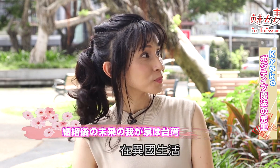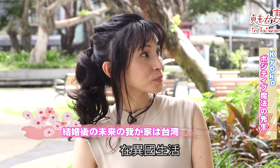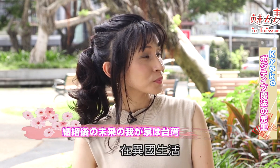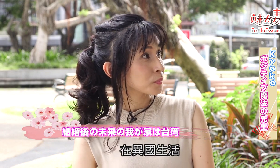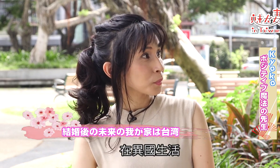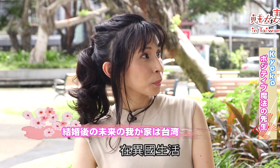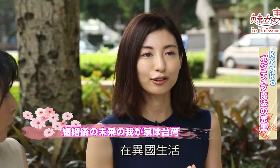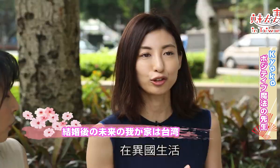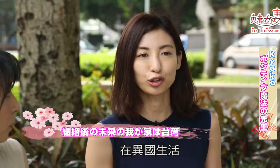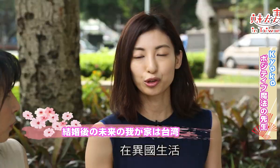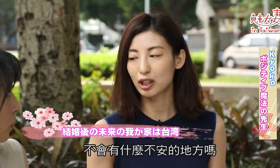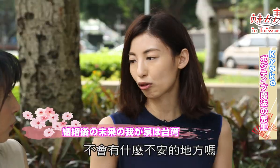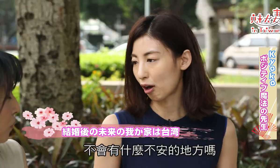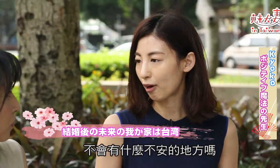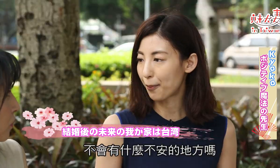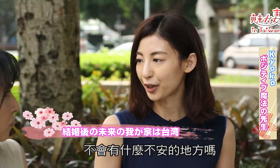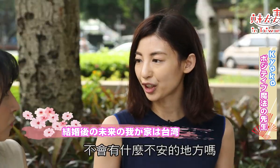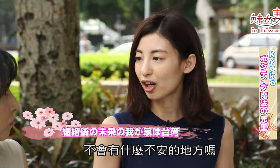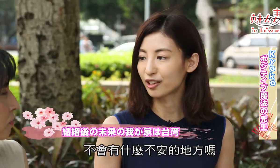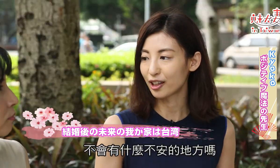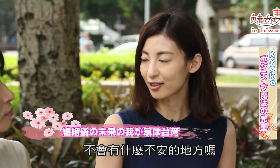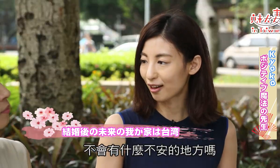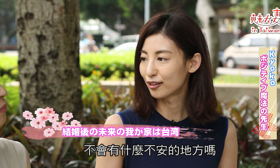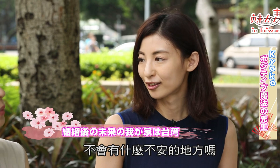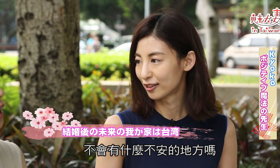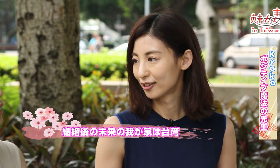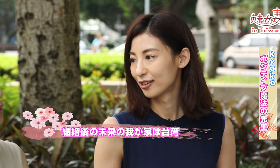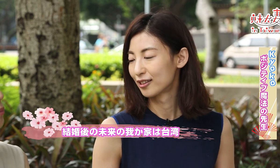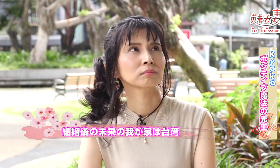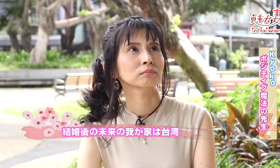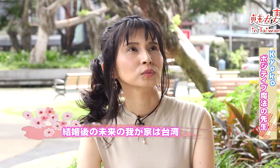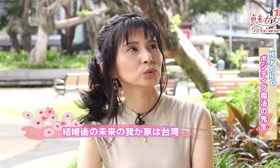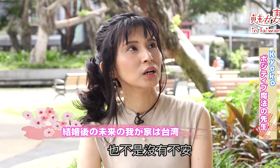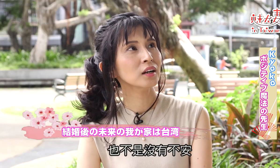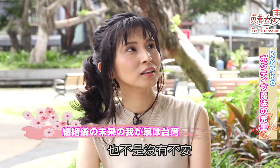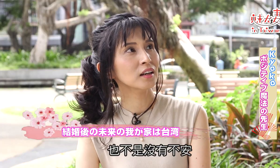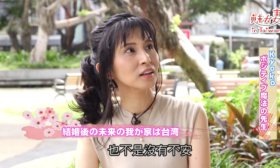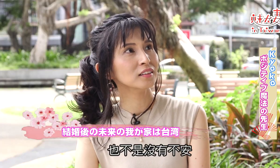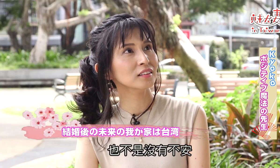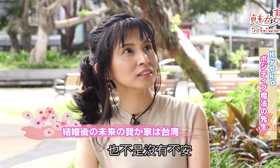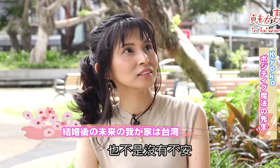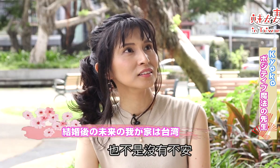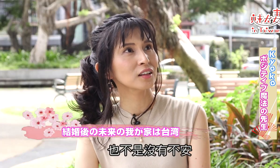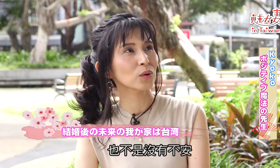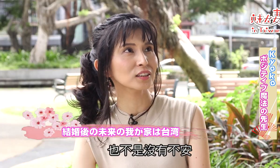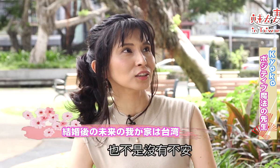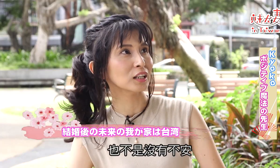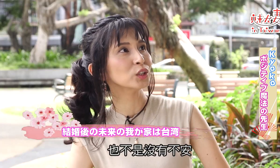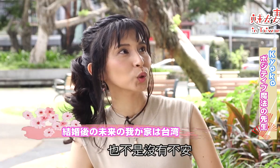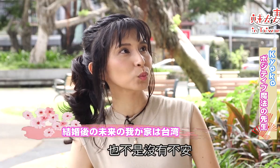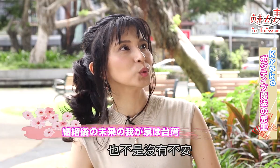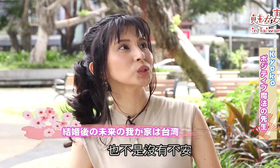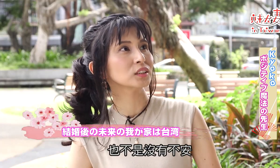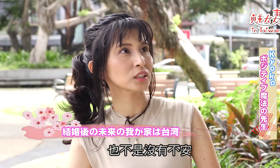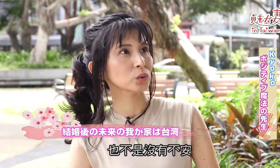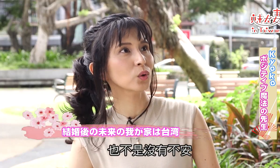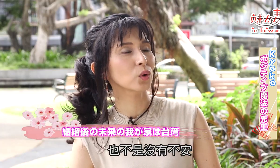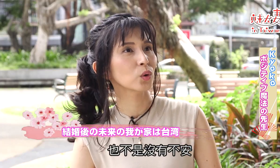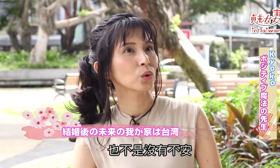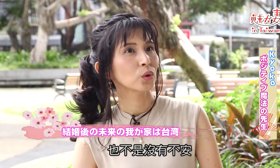異国で生活する不安とかはあんまりなかったですか？ 不安がなかったわけじゃないと思うんですけど、